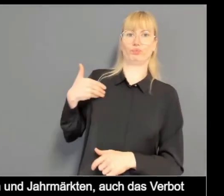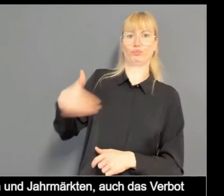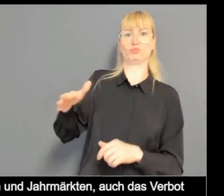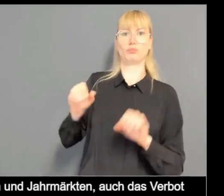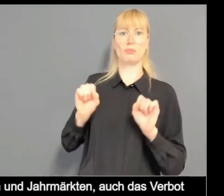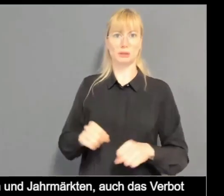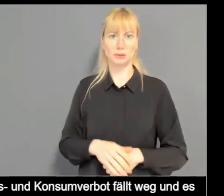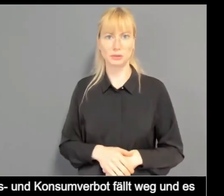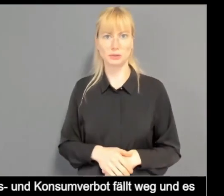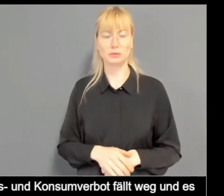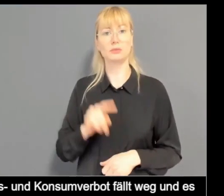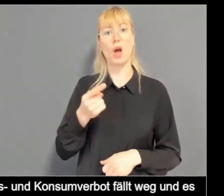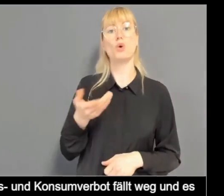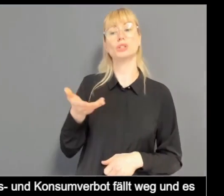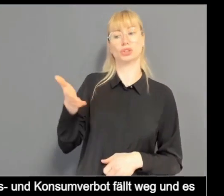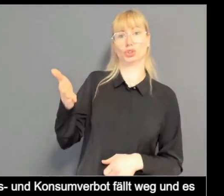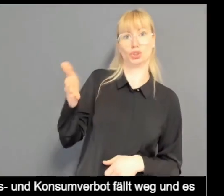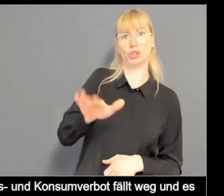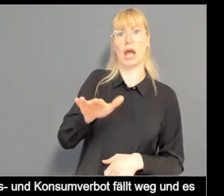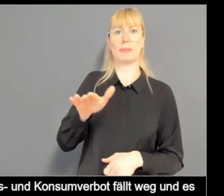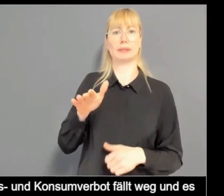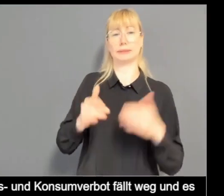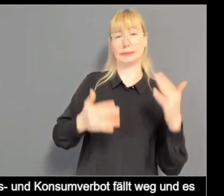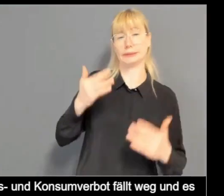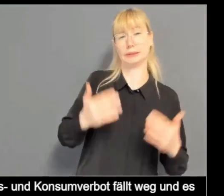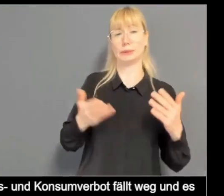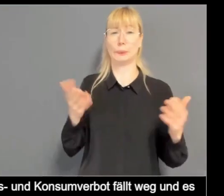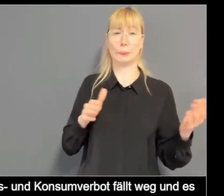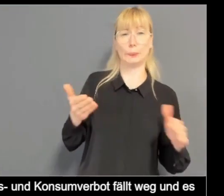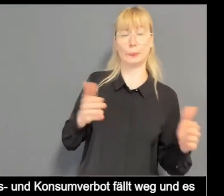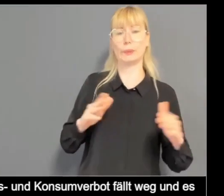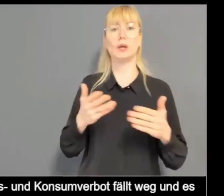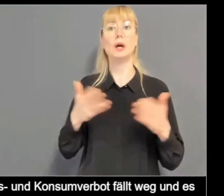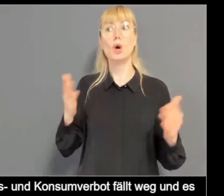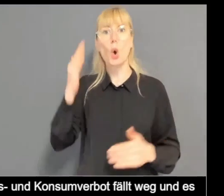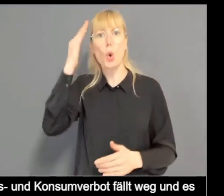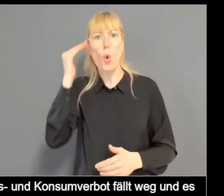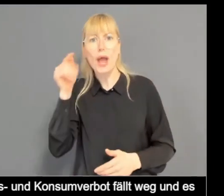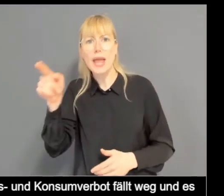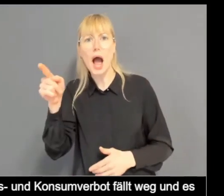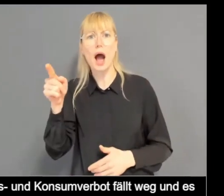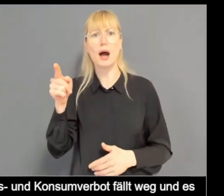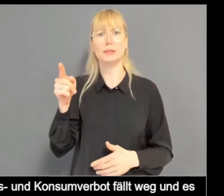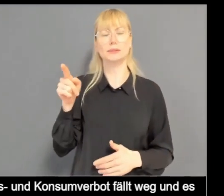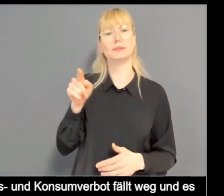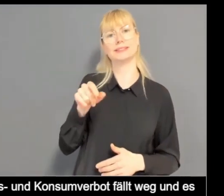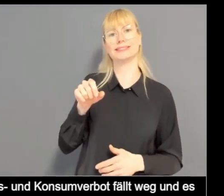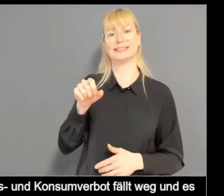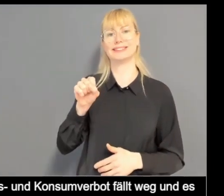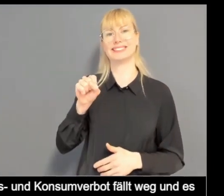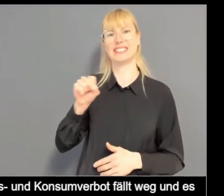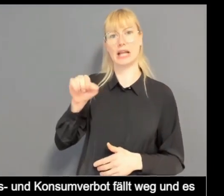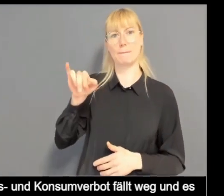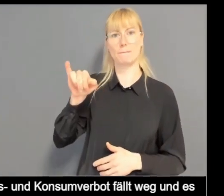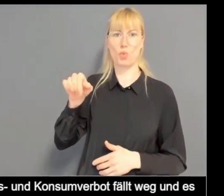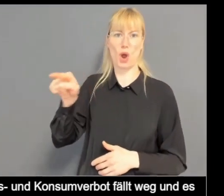hoher Omikronwelle eine extrem niedrige Sterbezahl. Dort, wo das nicht der Fall ist, ich nenne als Beispiel Singapur